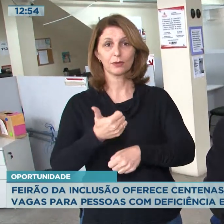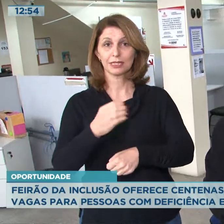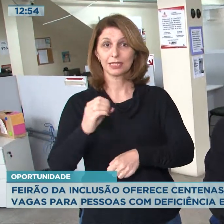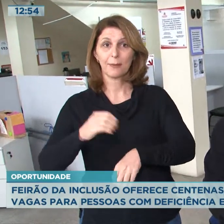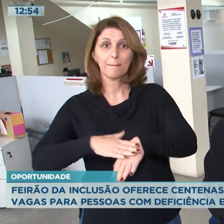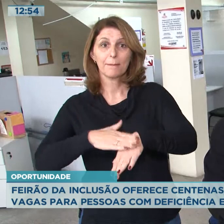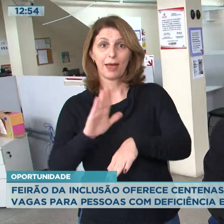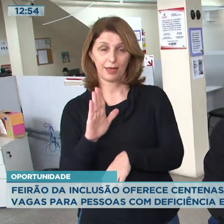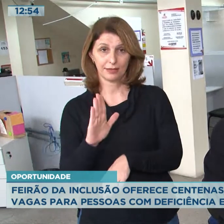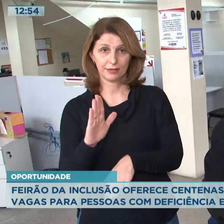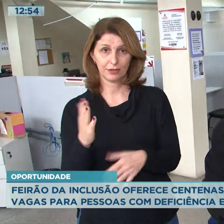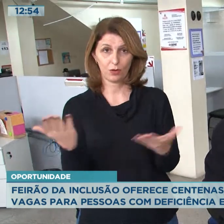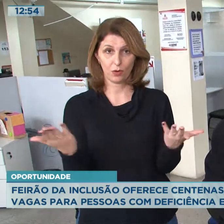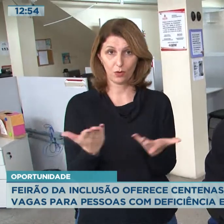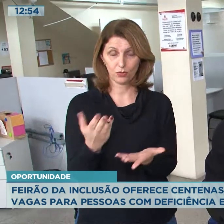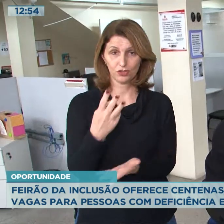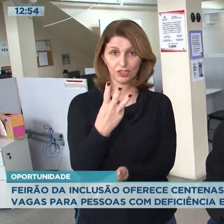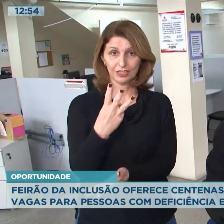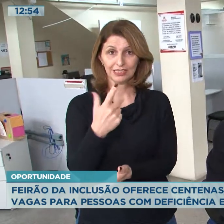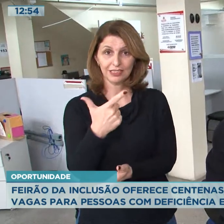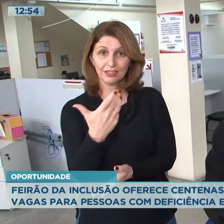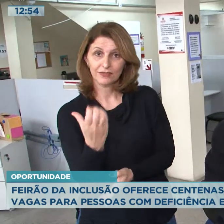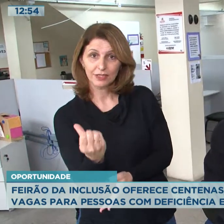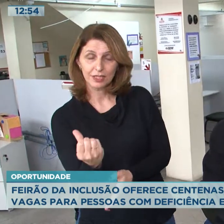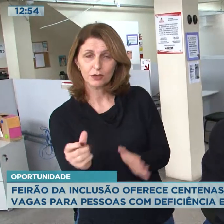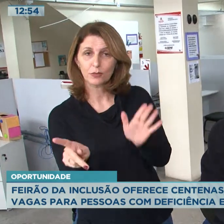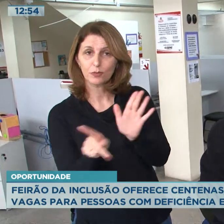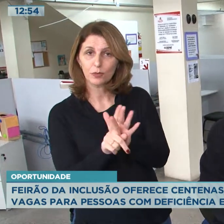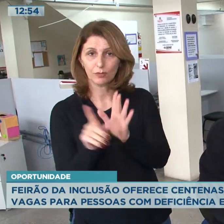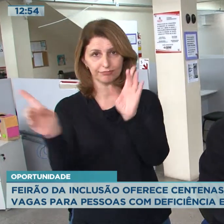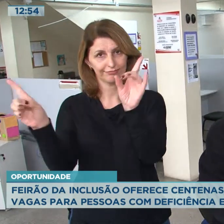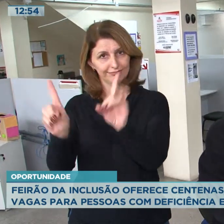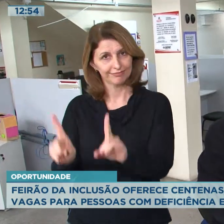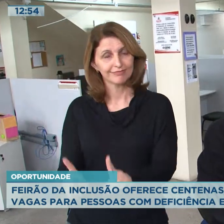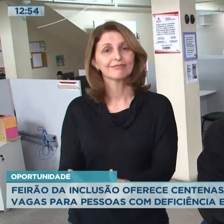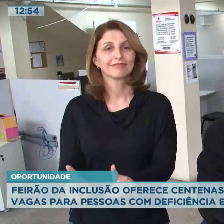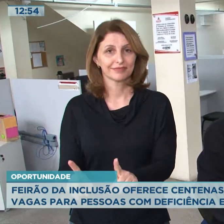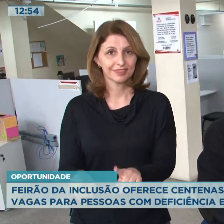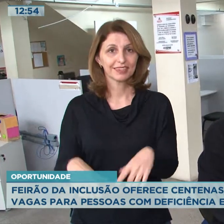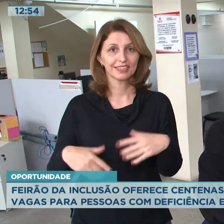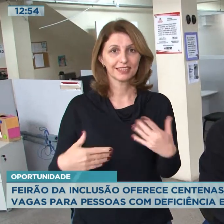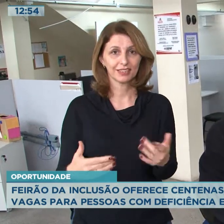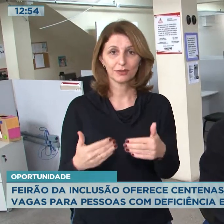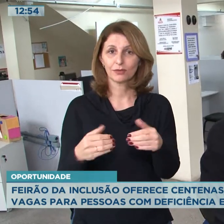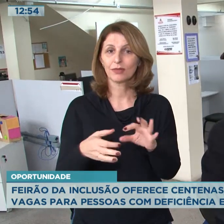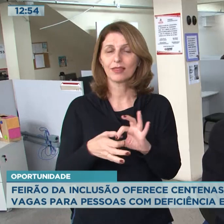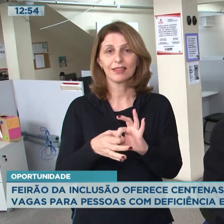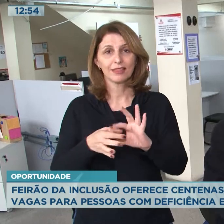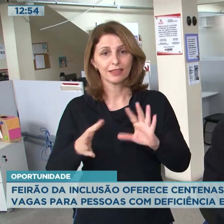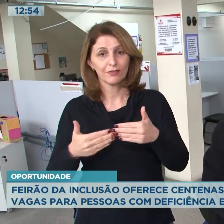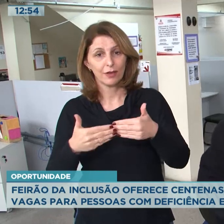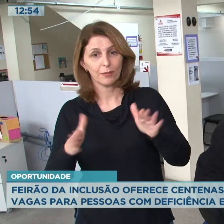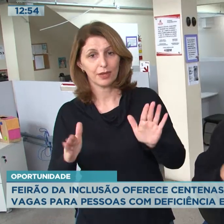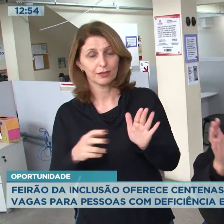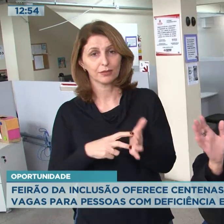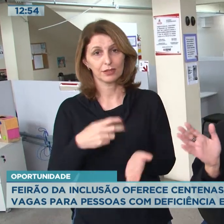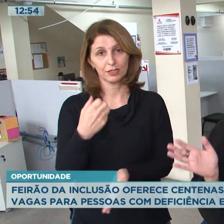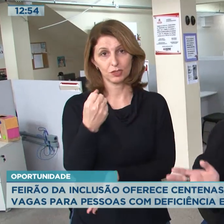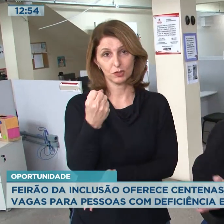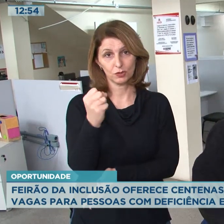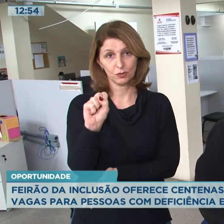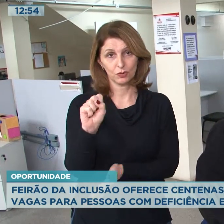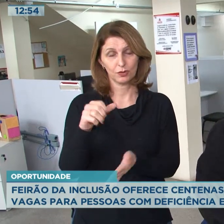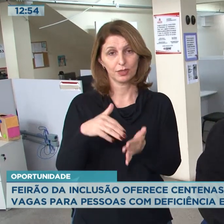das 500 vagas oferecidas, 326 são para pessoas com deficiência. Então, está aberto o CEPAT das 8 até